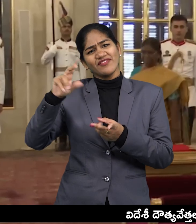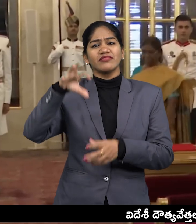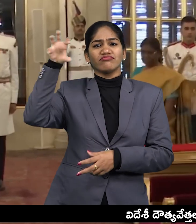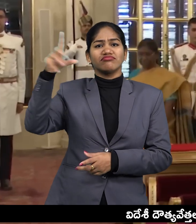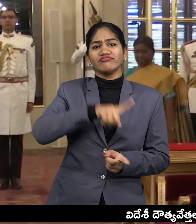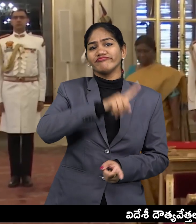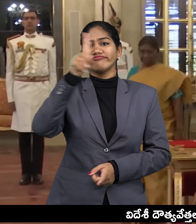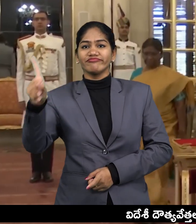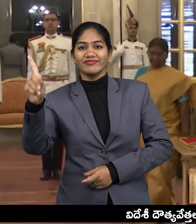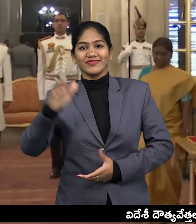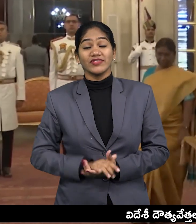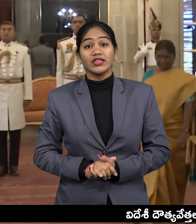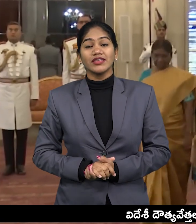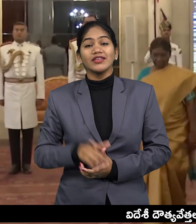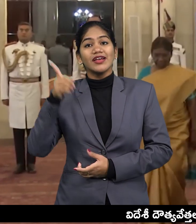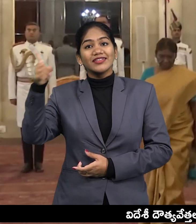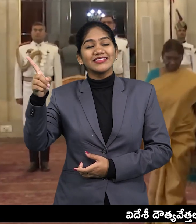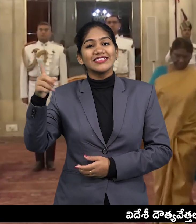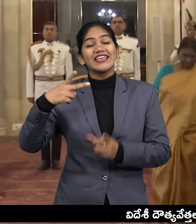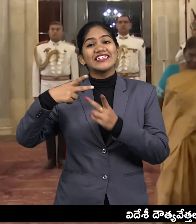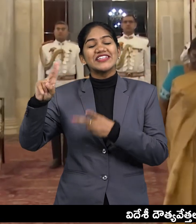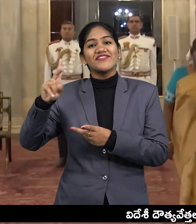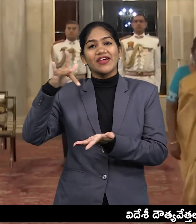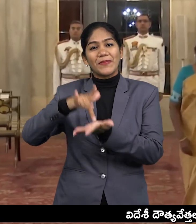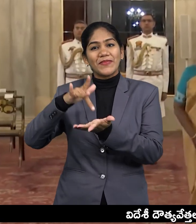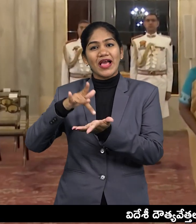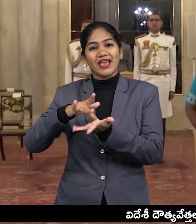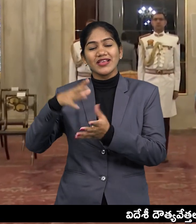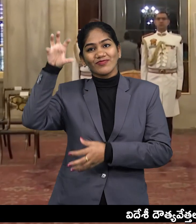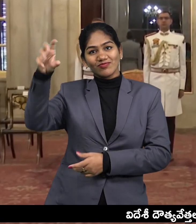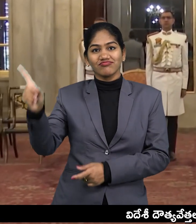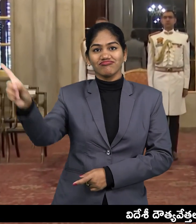విదేశీ దౌత్యవేత్తలను భారతదేశంలో రాష్ట్రపతి స్వీకరిస్తారు.